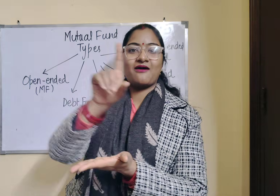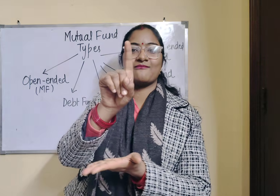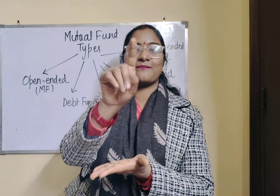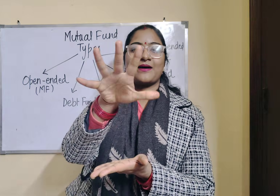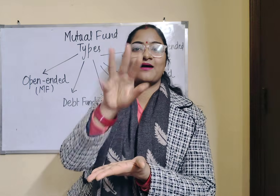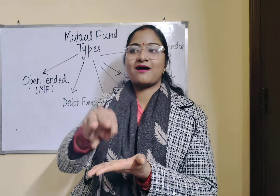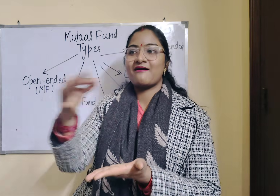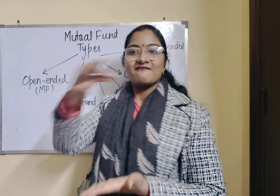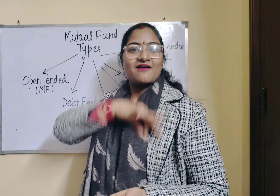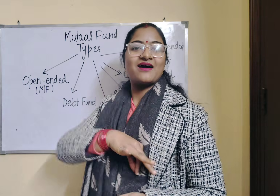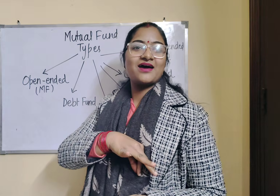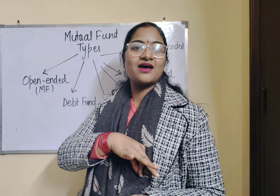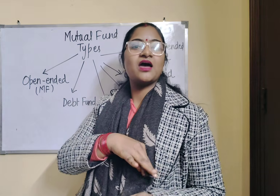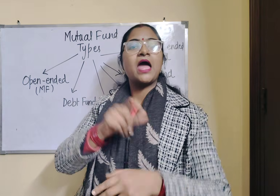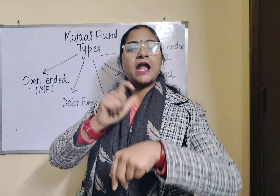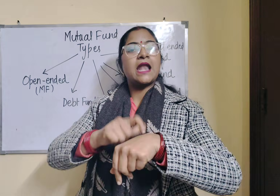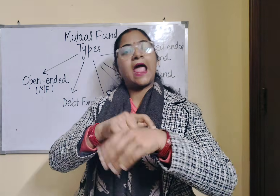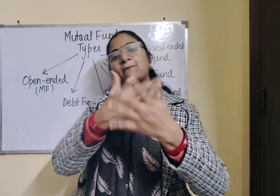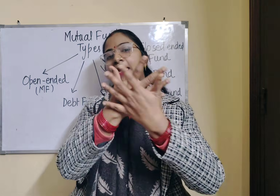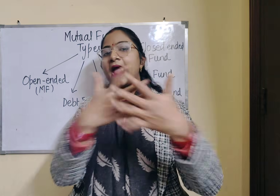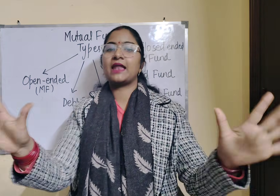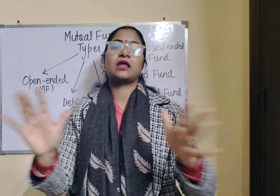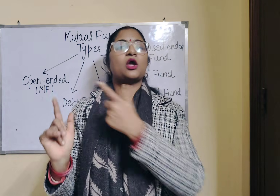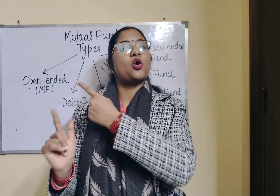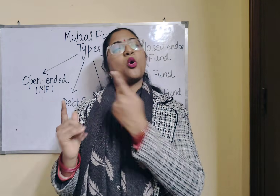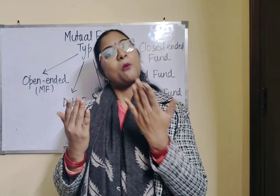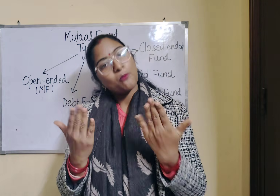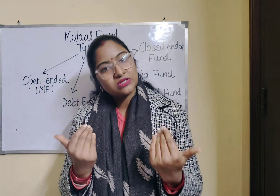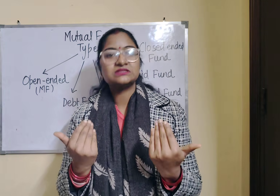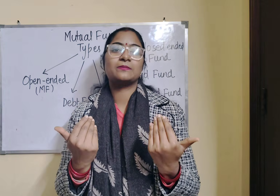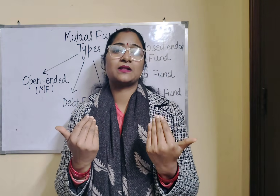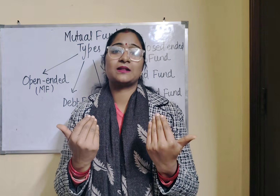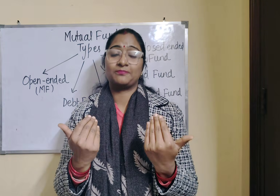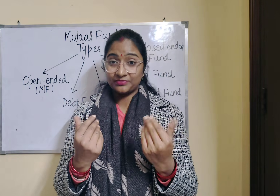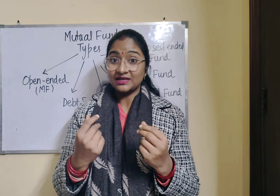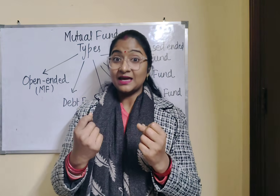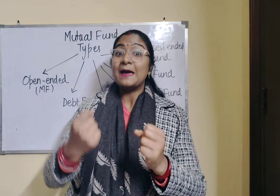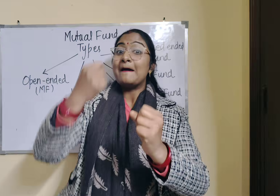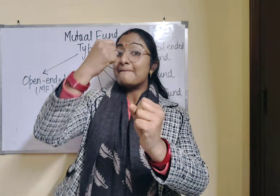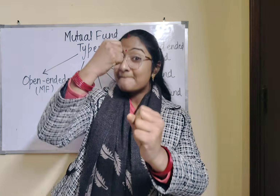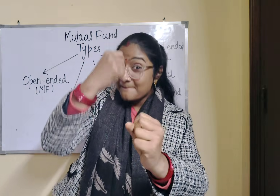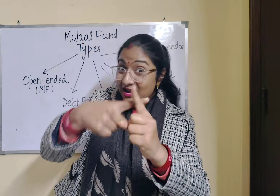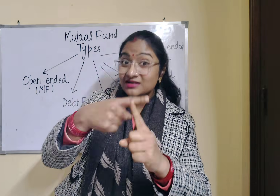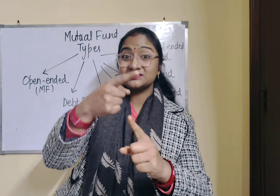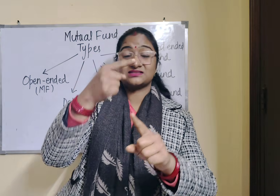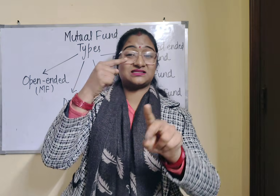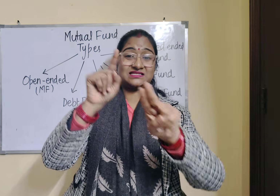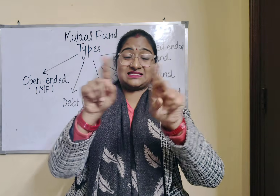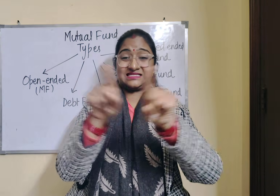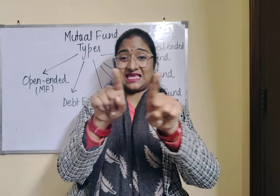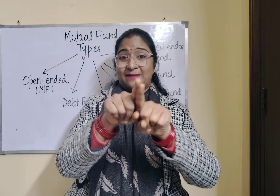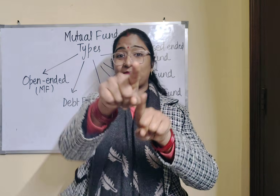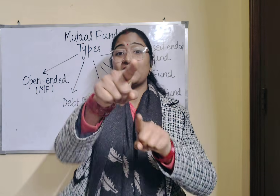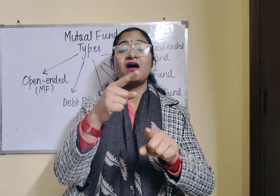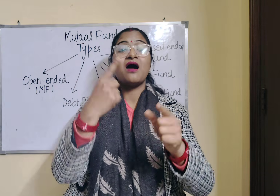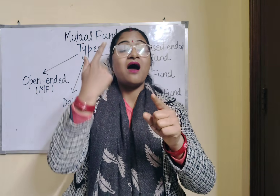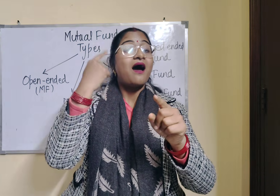आपका ऊपर आ गया, है ना, तो आपको बेनिफिट मिला 5,000 को, तो आप उसको एट अ टाइम बेच भी सकते हो। ये होता है ओपन